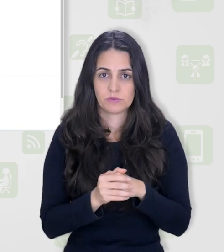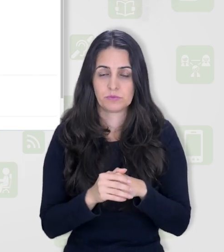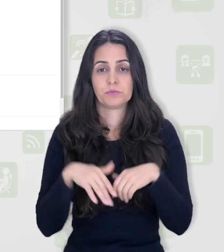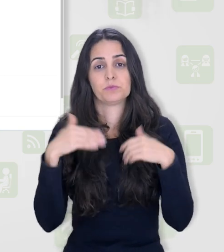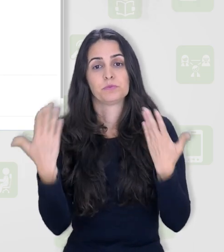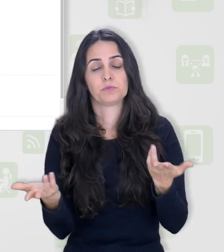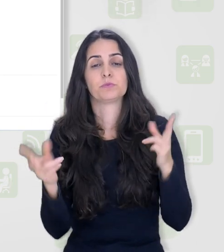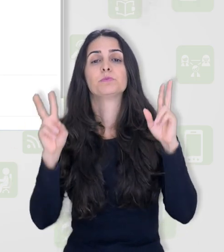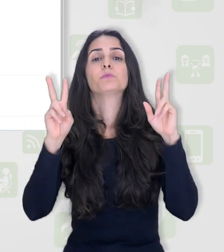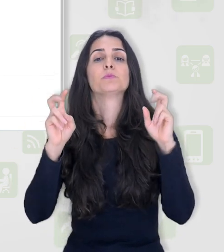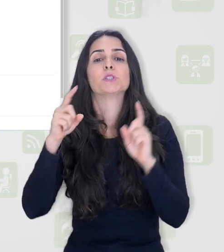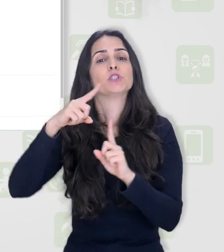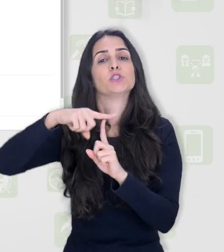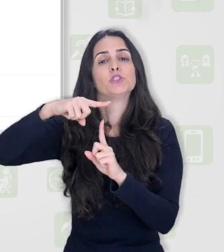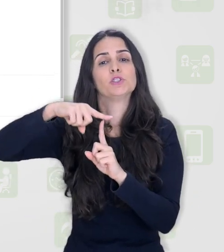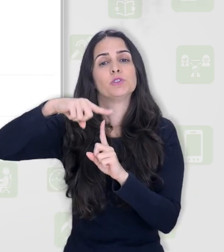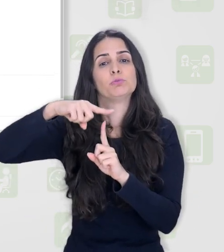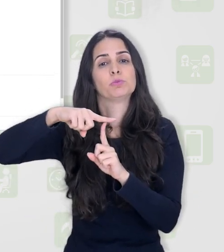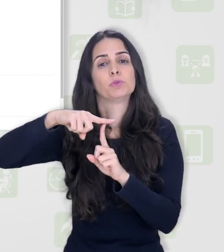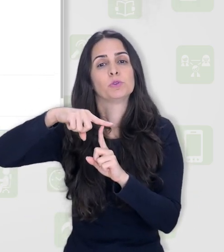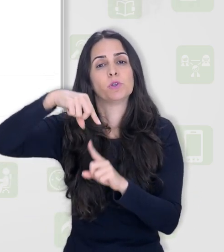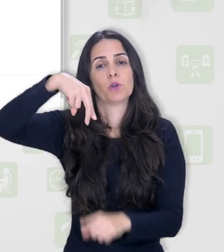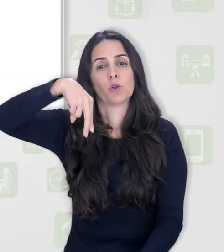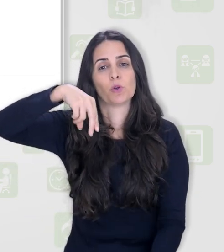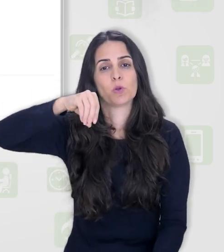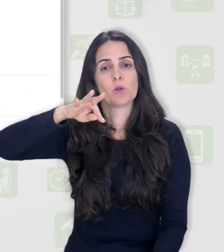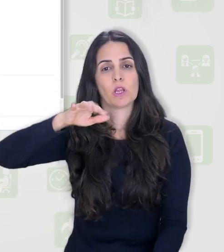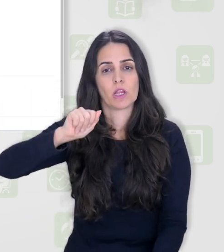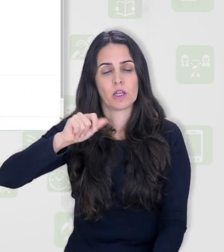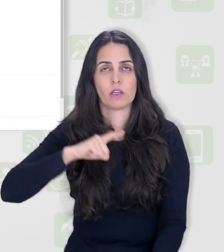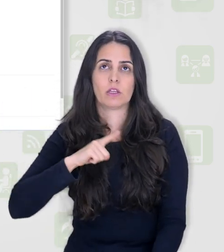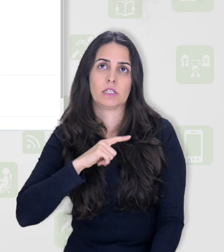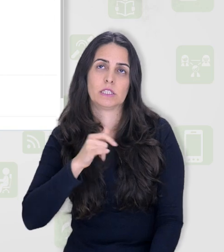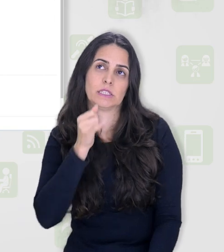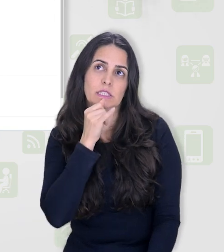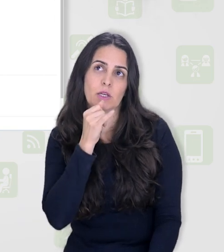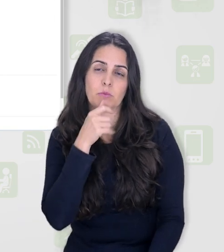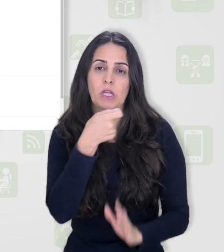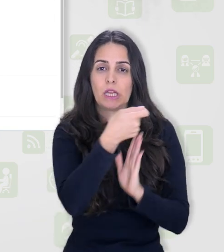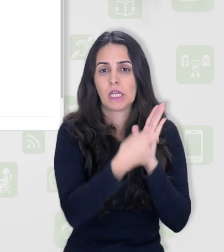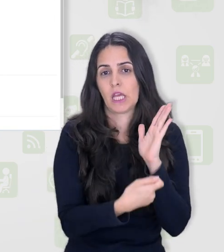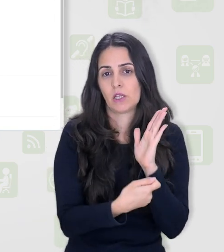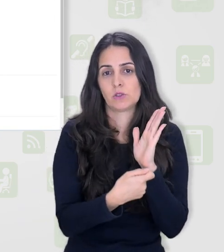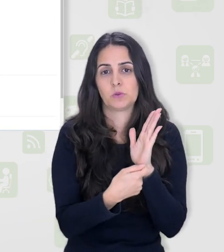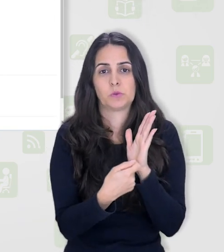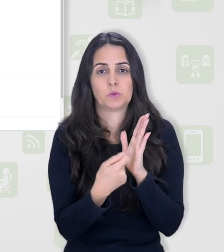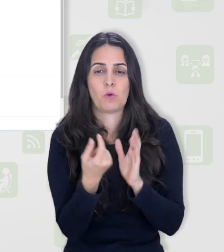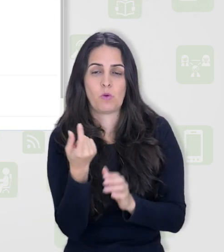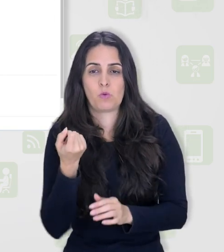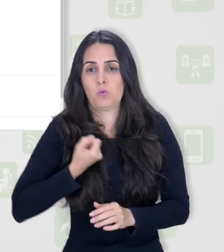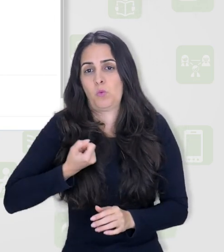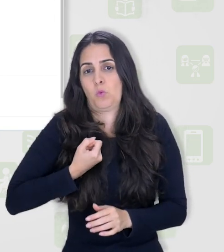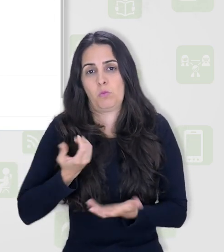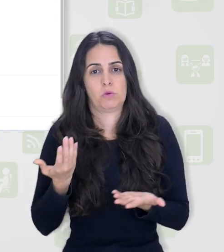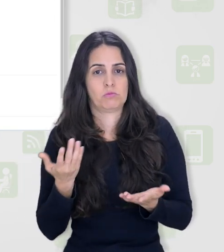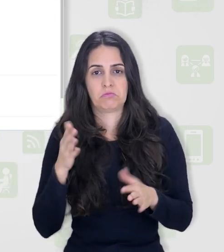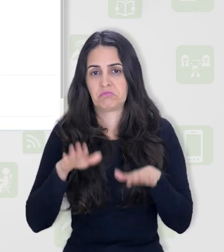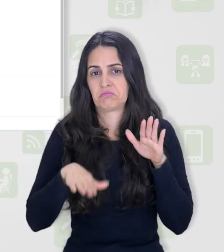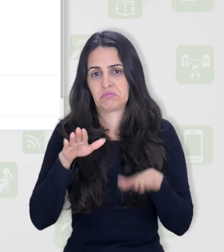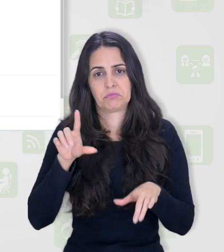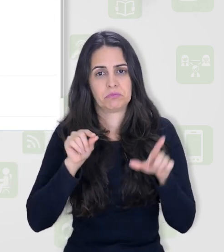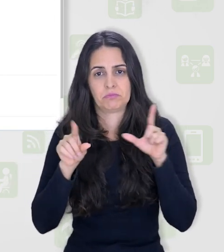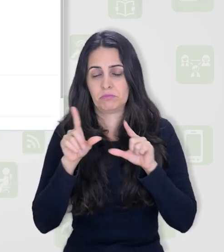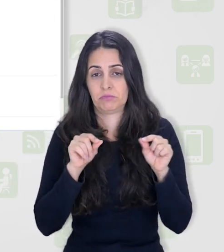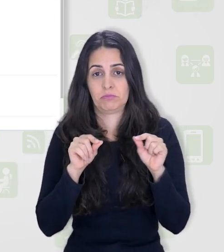E aí o tipo de notas né também eu posso escolher valores escala ou texto né vou manter valor aqui que é o que a gente está utilizando